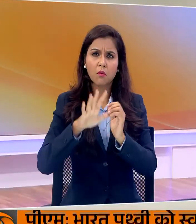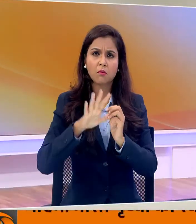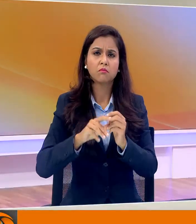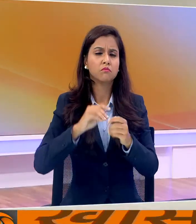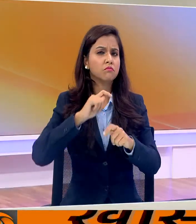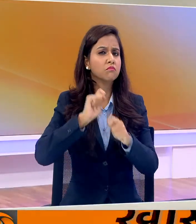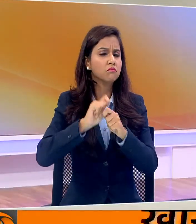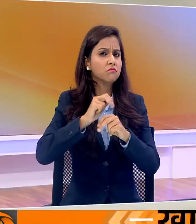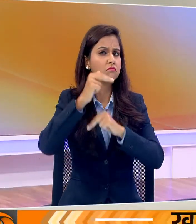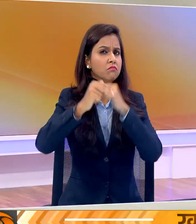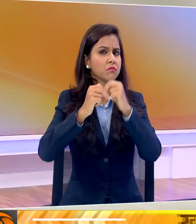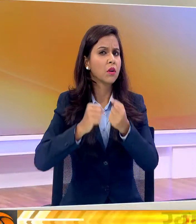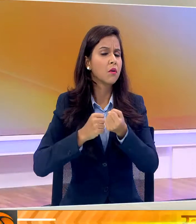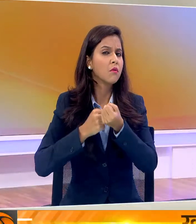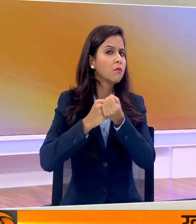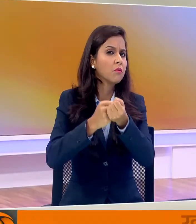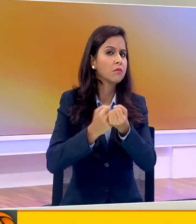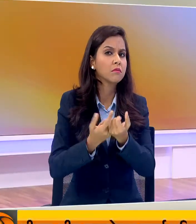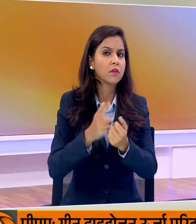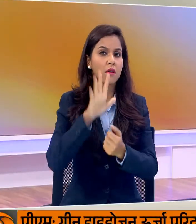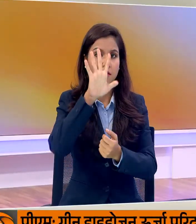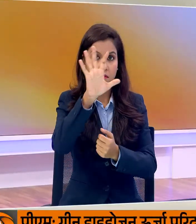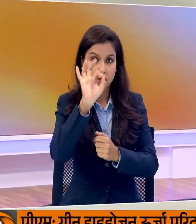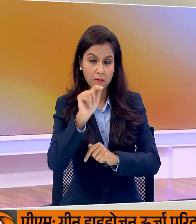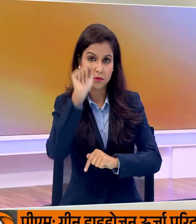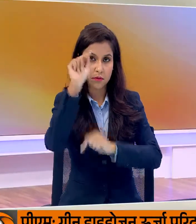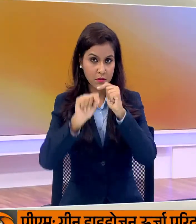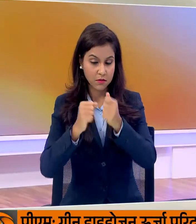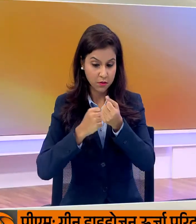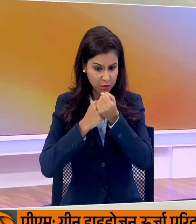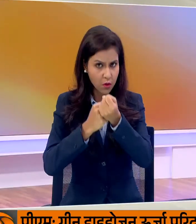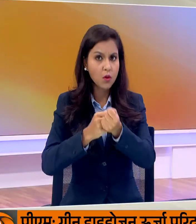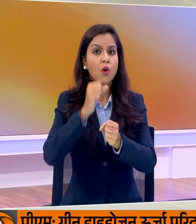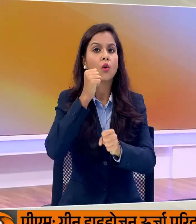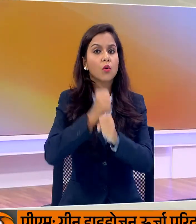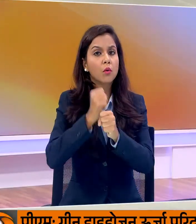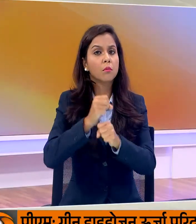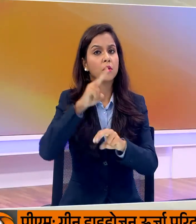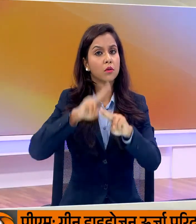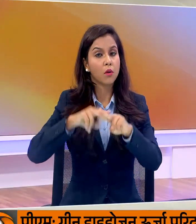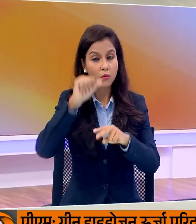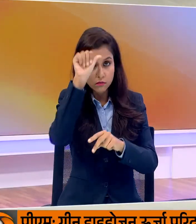50% सपोर्ट भारत सरकार दे रही है। इसमें राज्य सरकारें भी